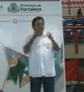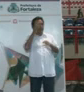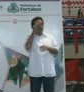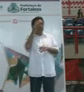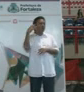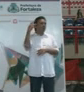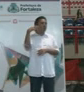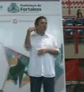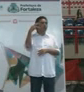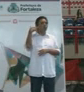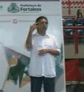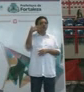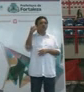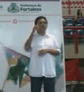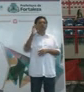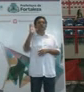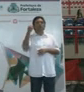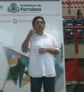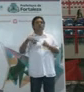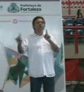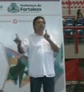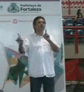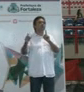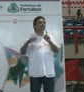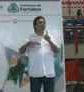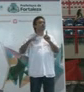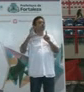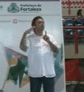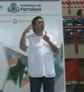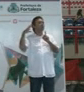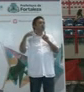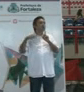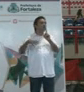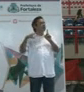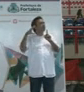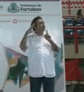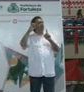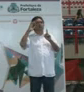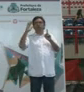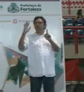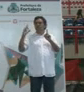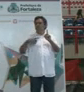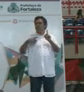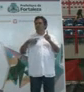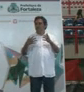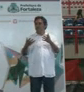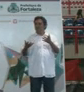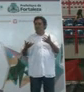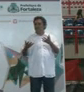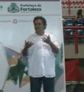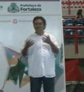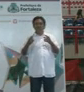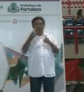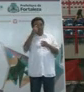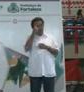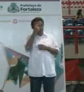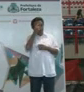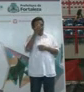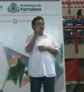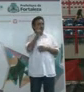numa música e a música toca. Acontece ou não acontece? Acontece. Então a gente pensa